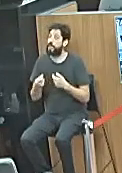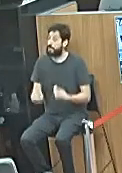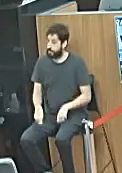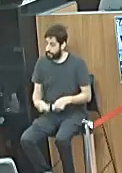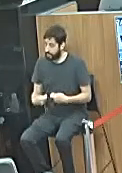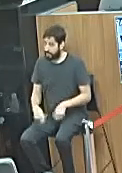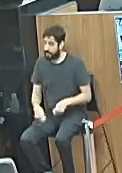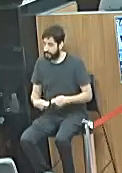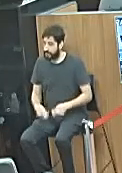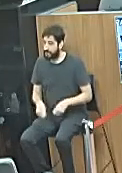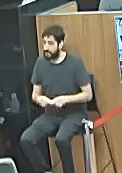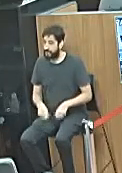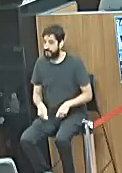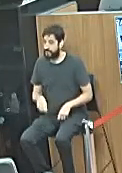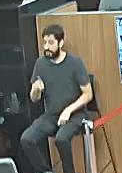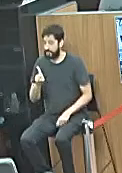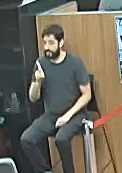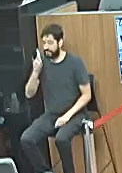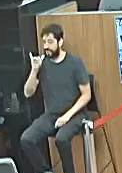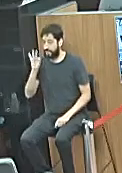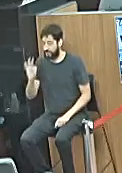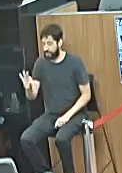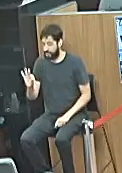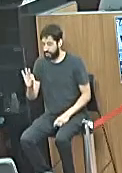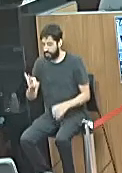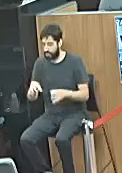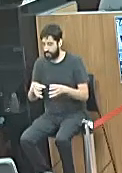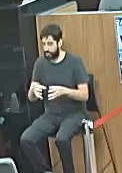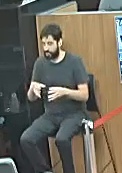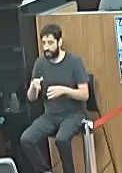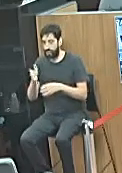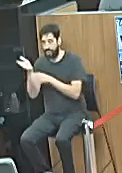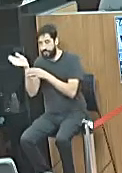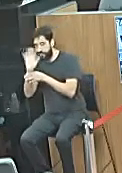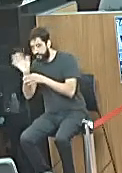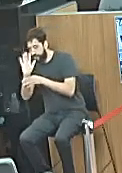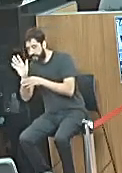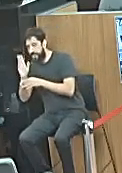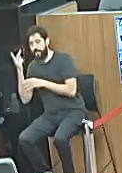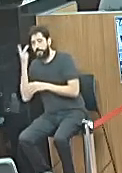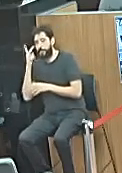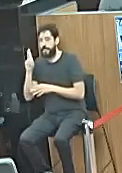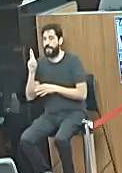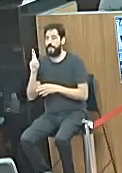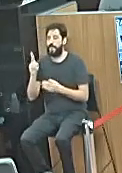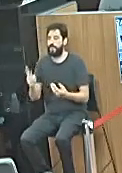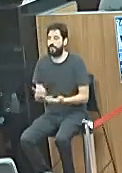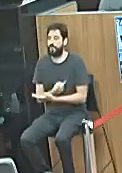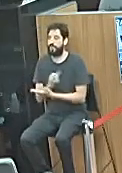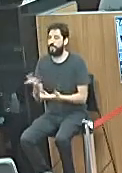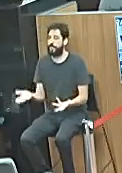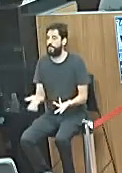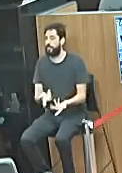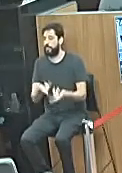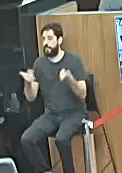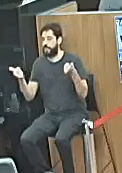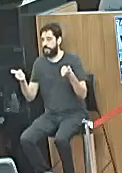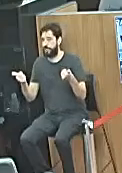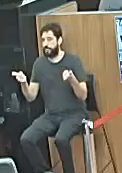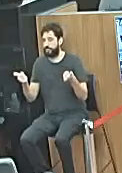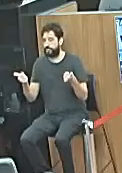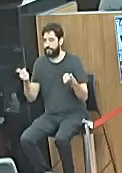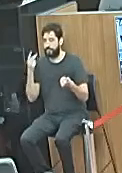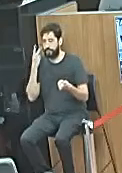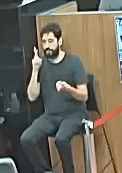de um kit de audiovisual para que isso aconteça com maior fluidez nas escolas